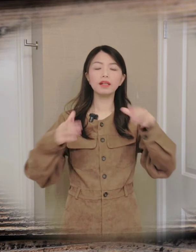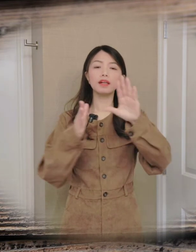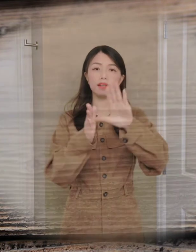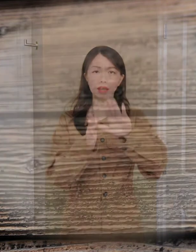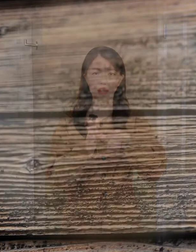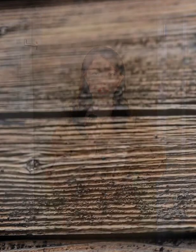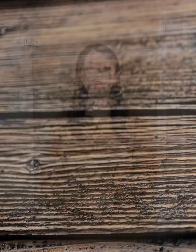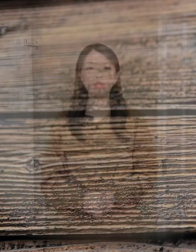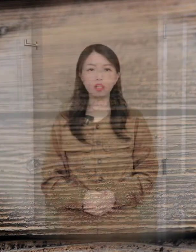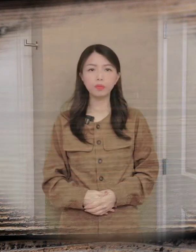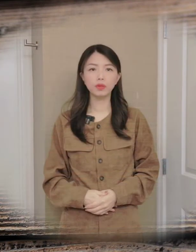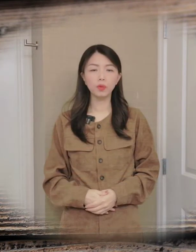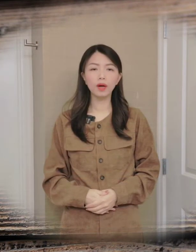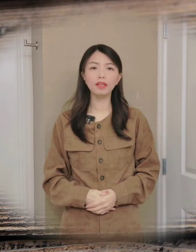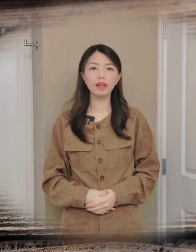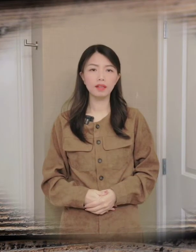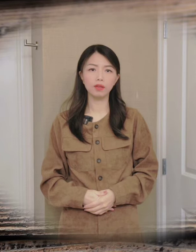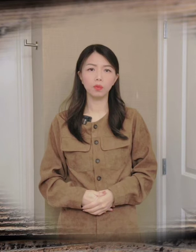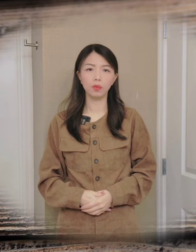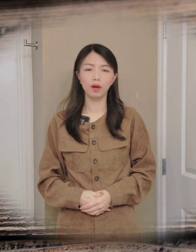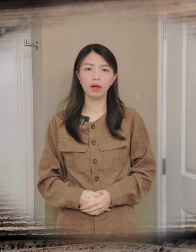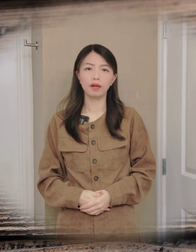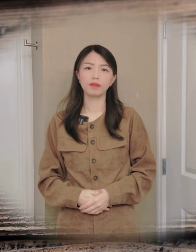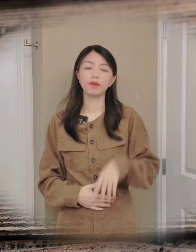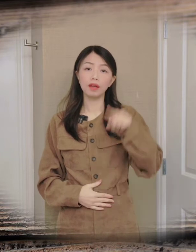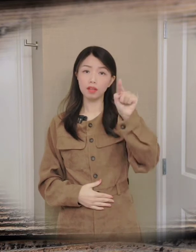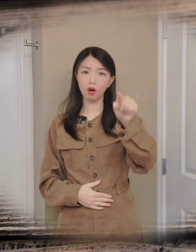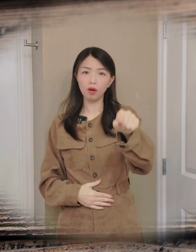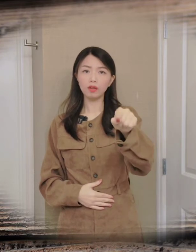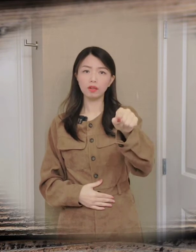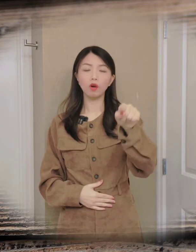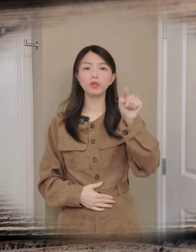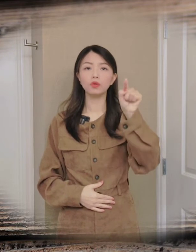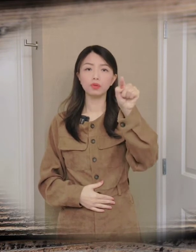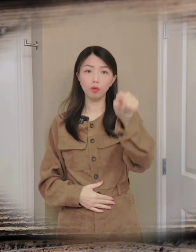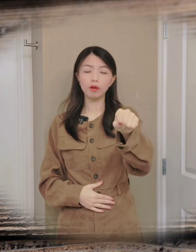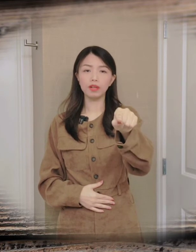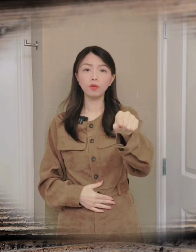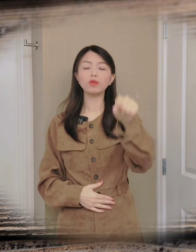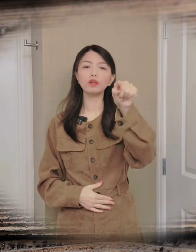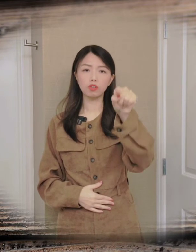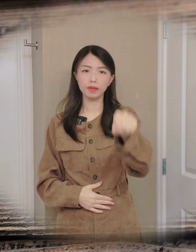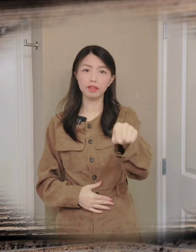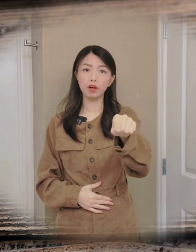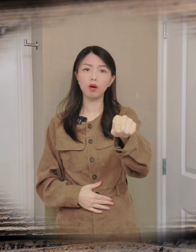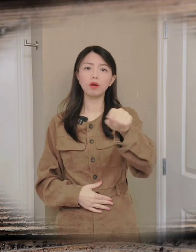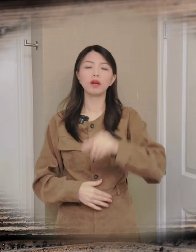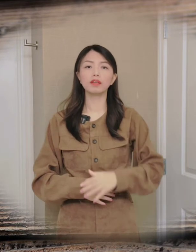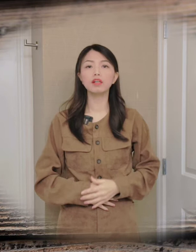쌓일 때, 저 들풀도 하늘의 새도, 저 검지로 저 멀리 꼭 찍어주시면